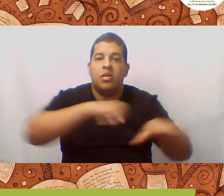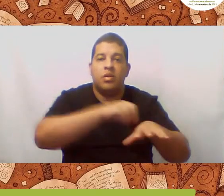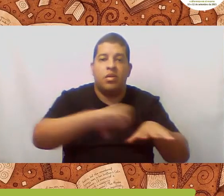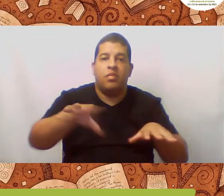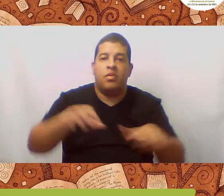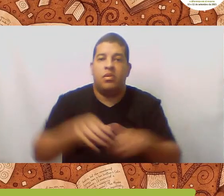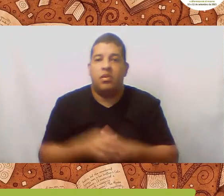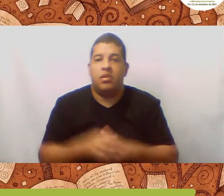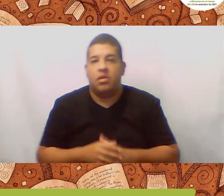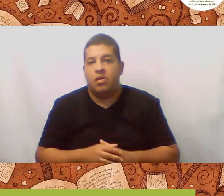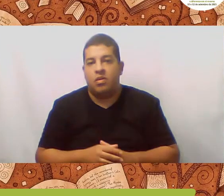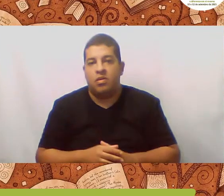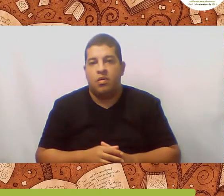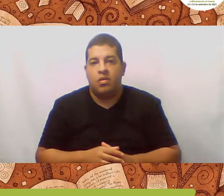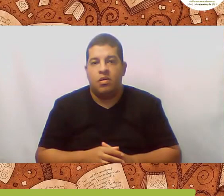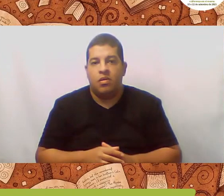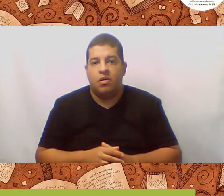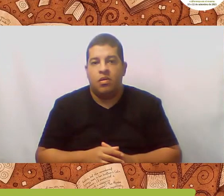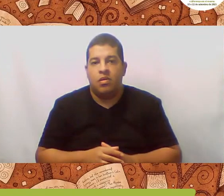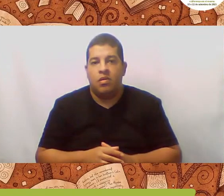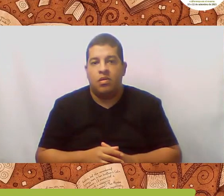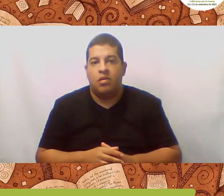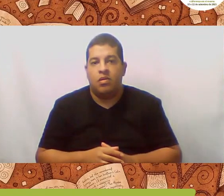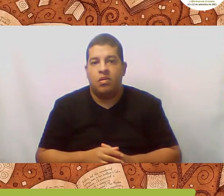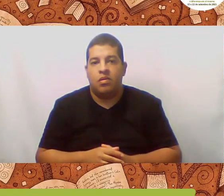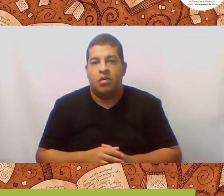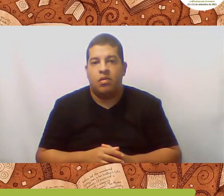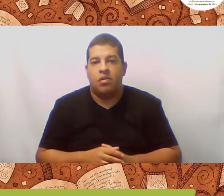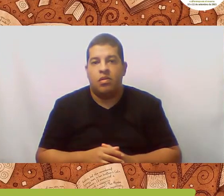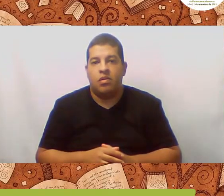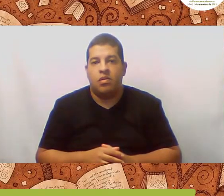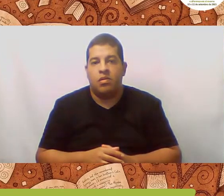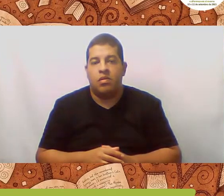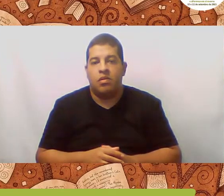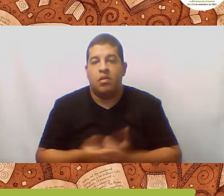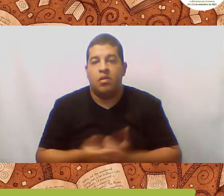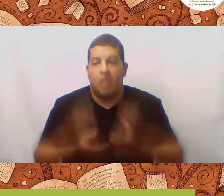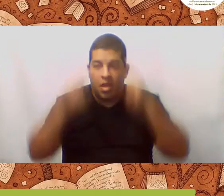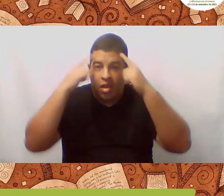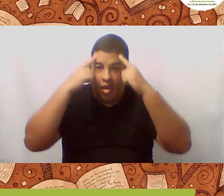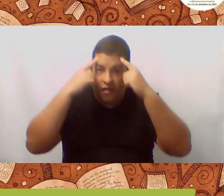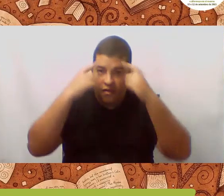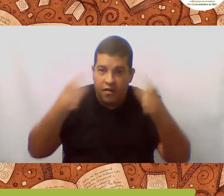da distribuição simbólica, né, aí sim, da violência simbólica